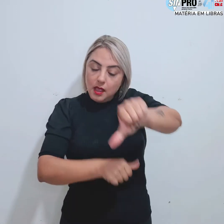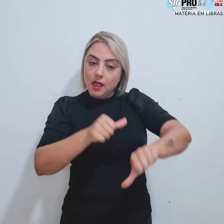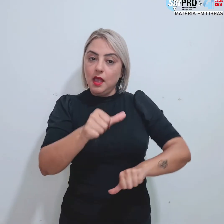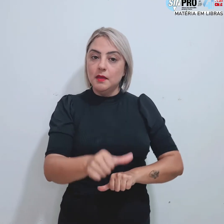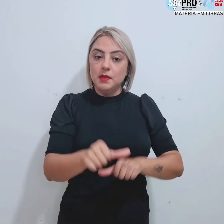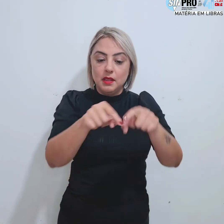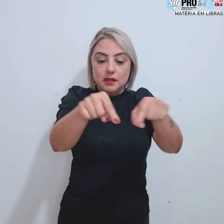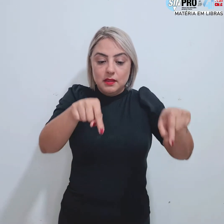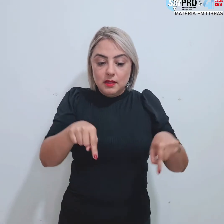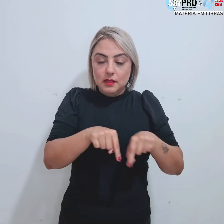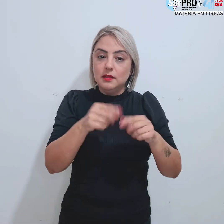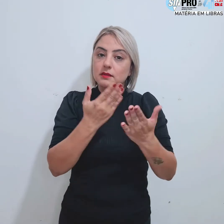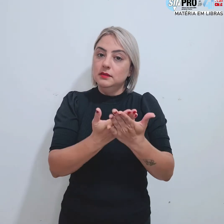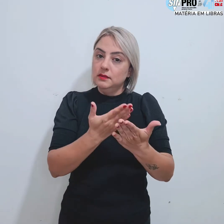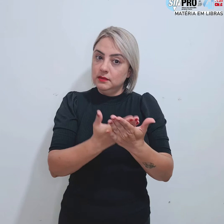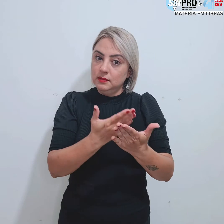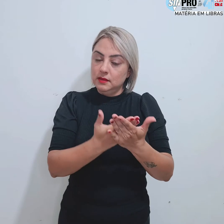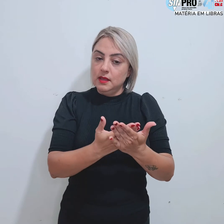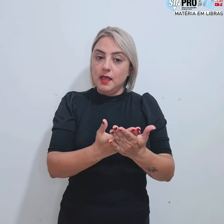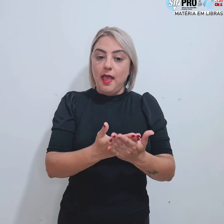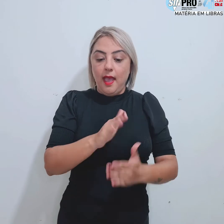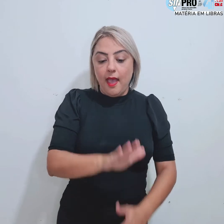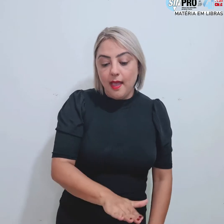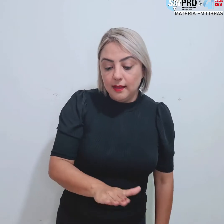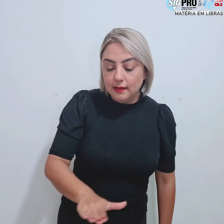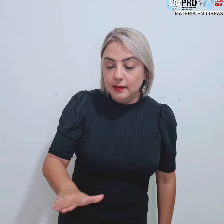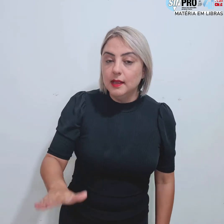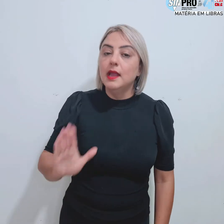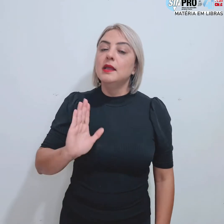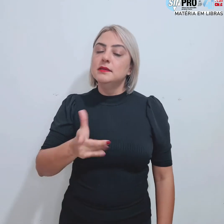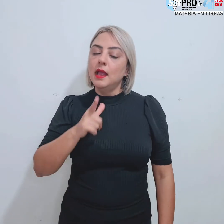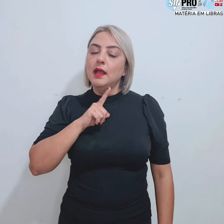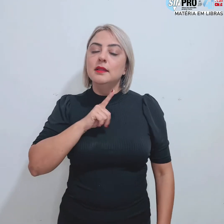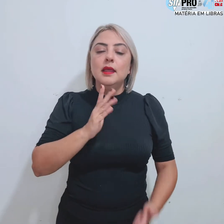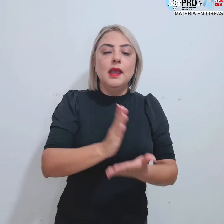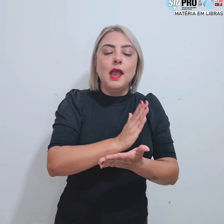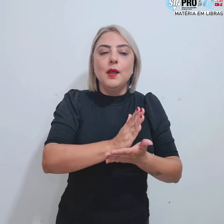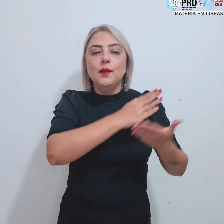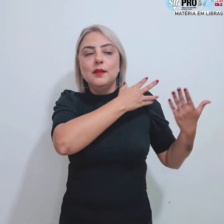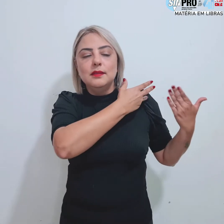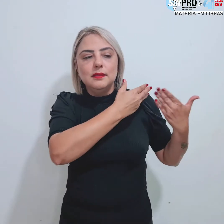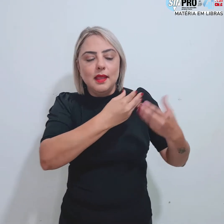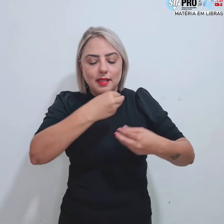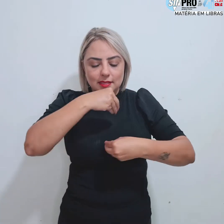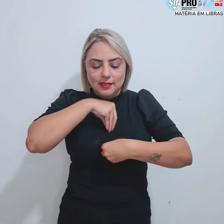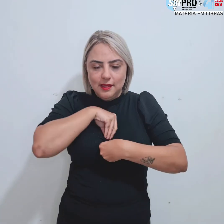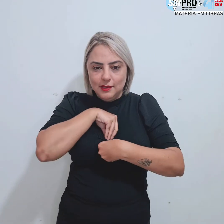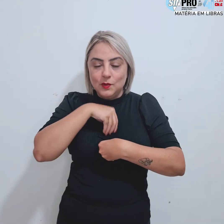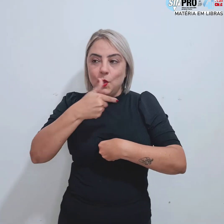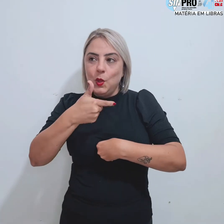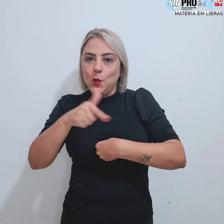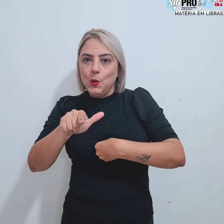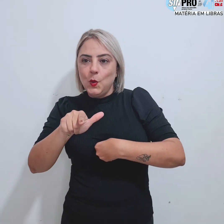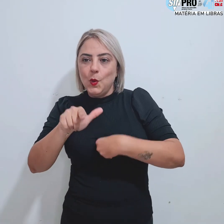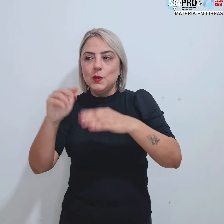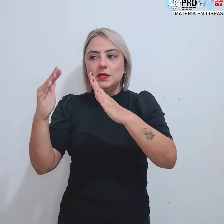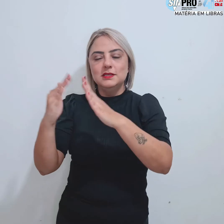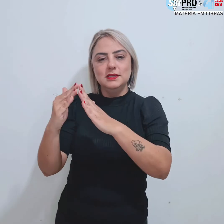mudança na sua sala de aula. A criança já traz algumas coisas dela e outras de